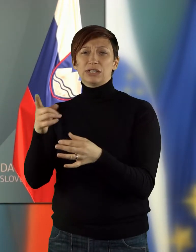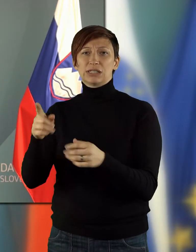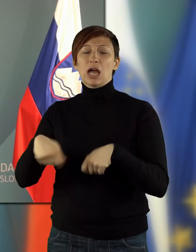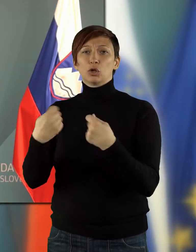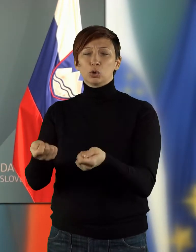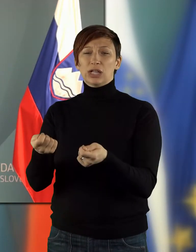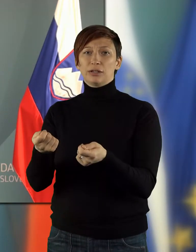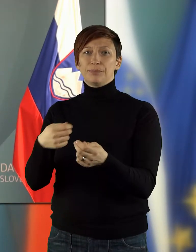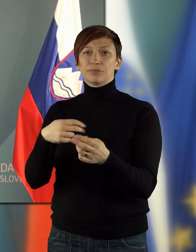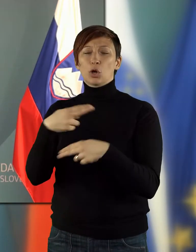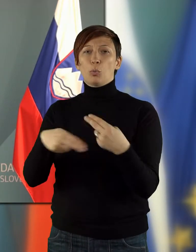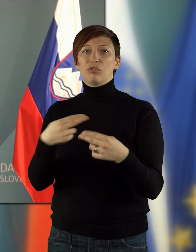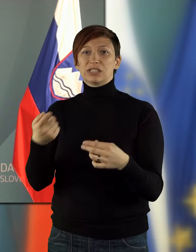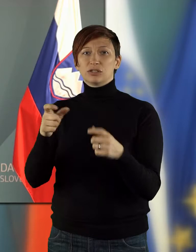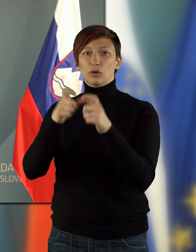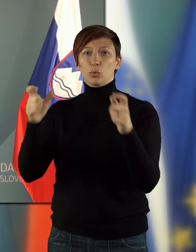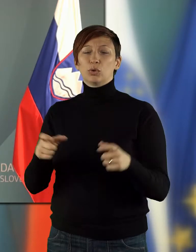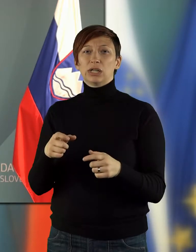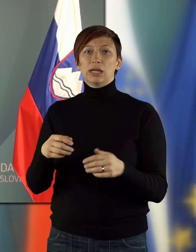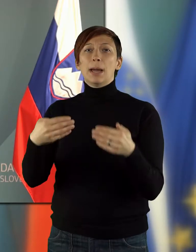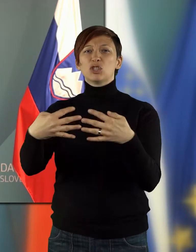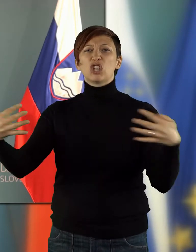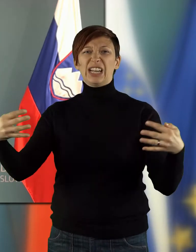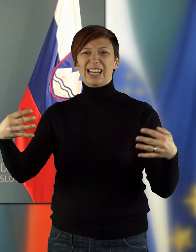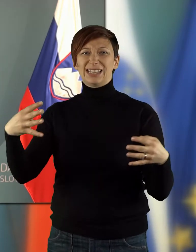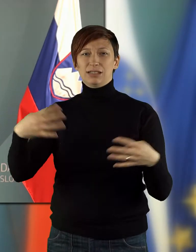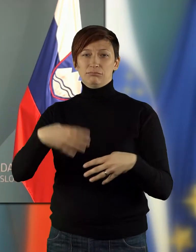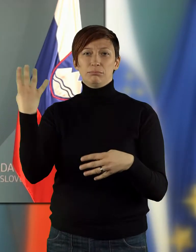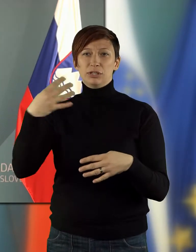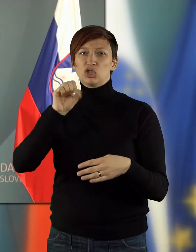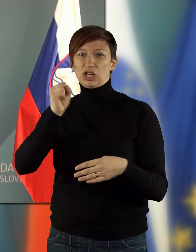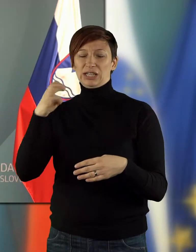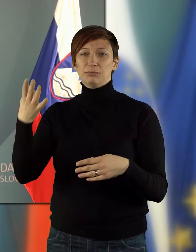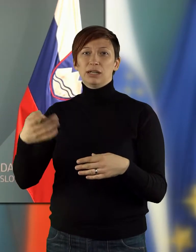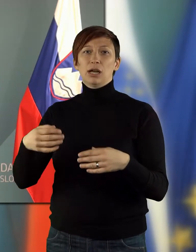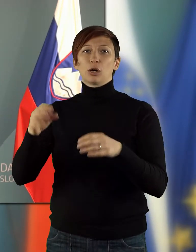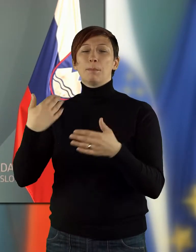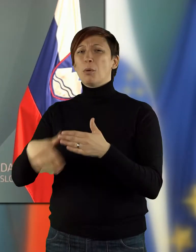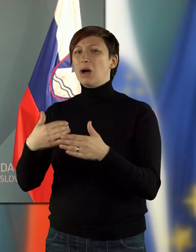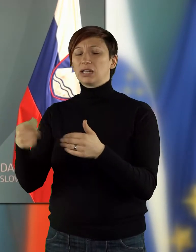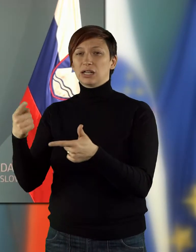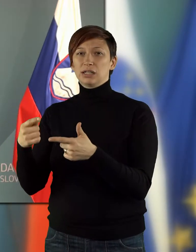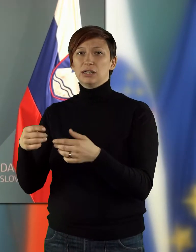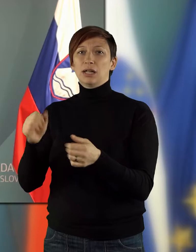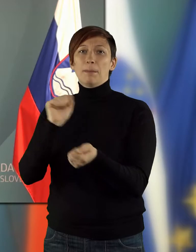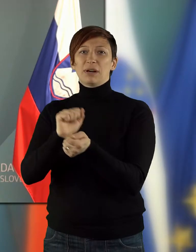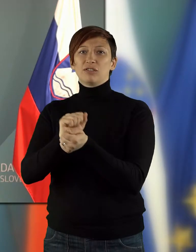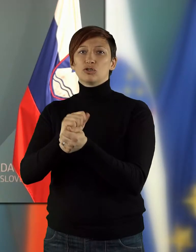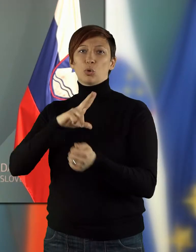se nanašajo na zagotavljanje obveznosti v okviru šengenske meje, probacije, izrednega